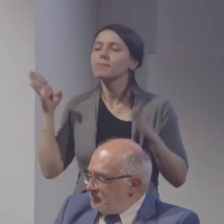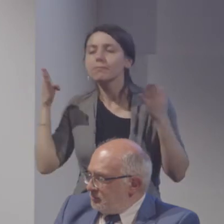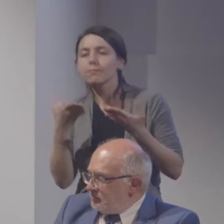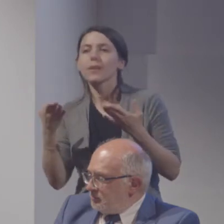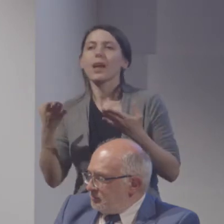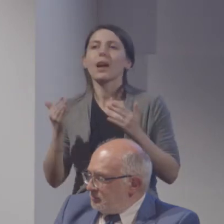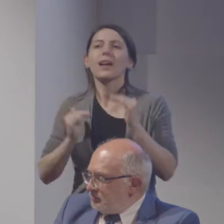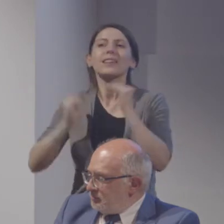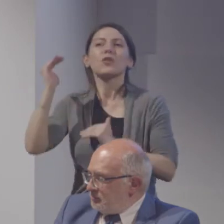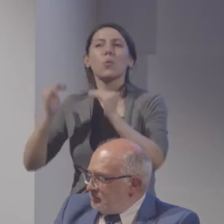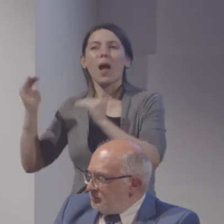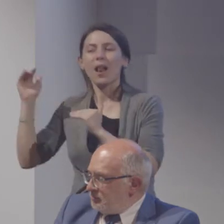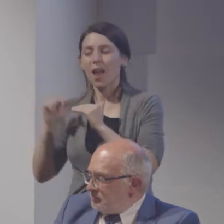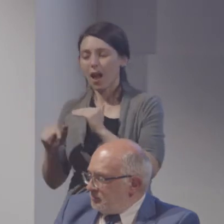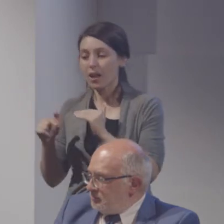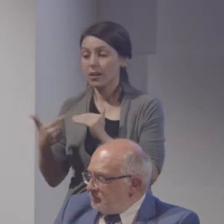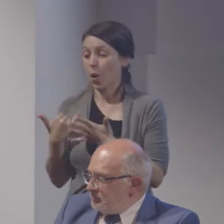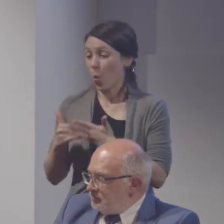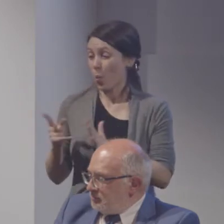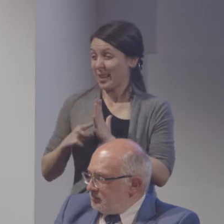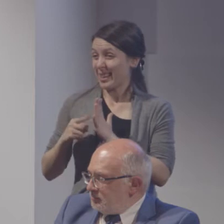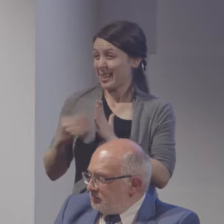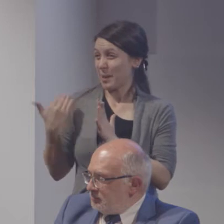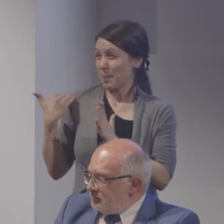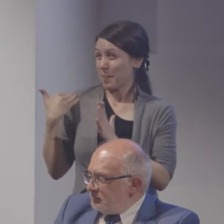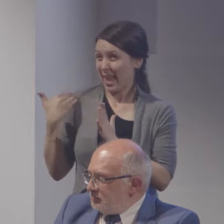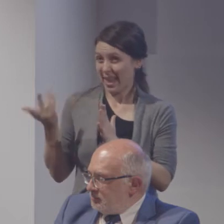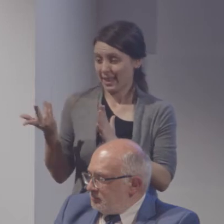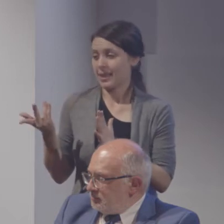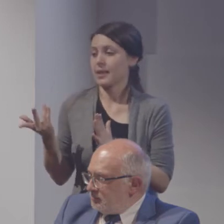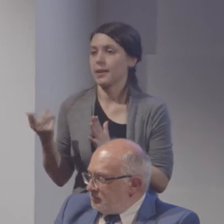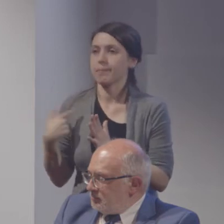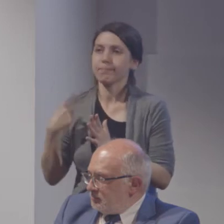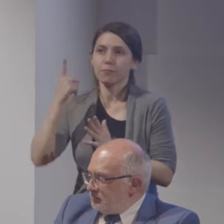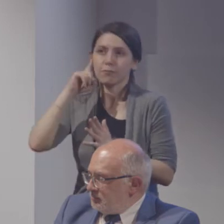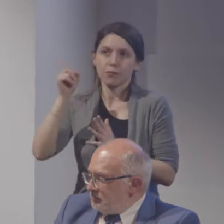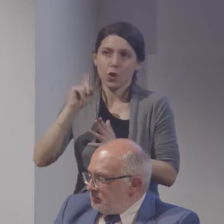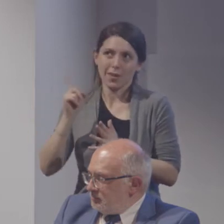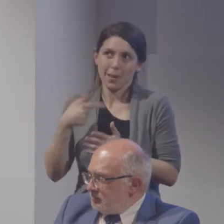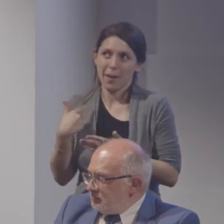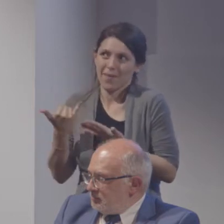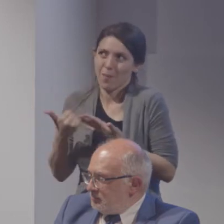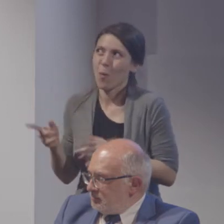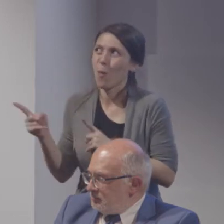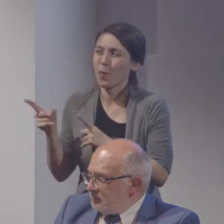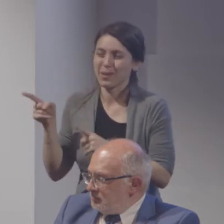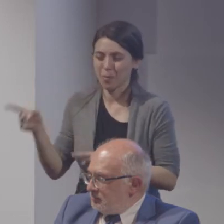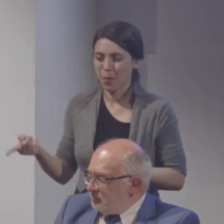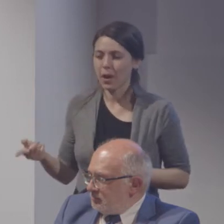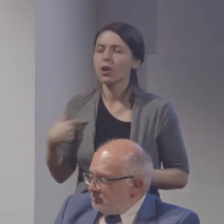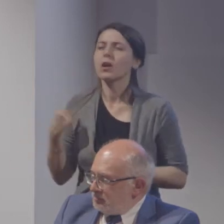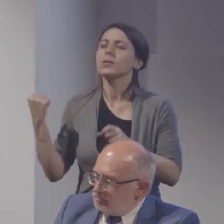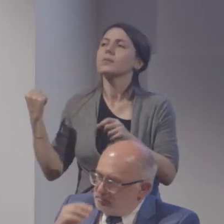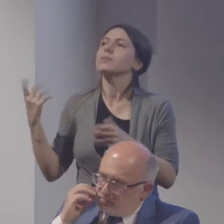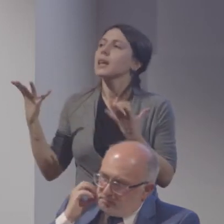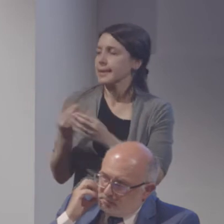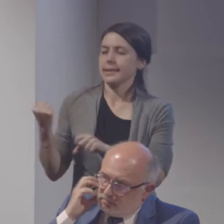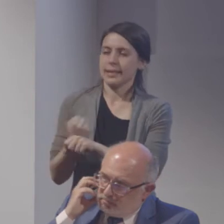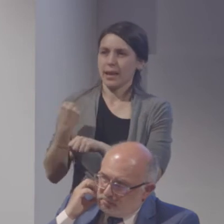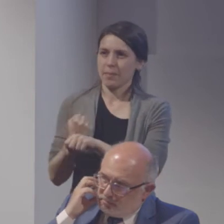Ma proprio negli ultimi mesi e settimane, che non sapevamo che fossero le ultime, abbiamo lavorato